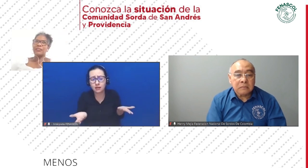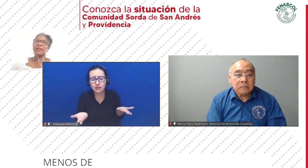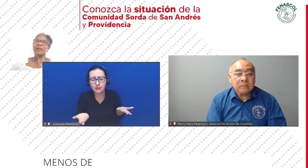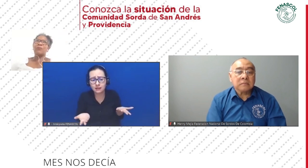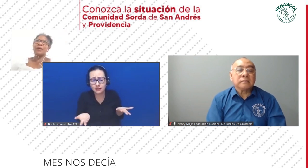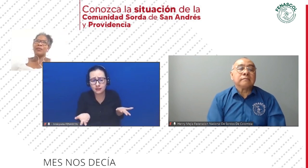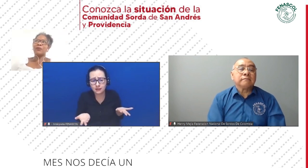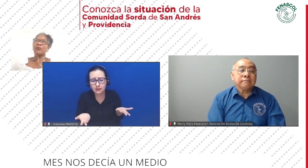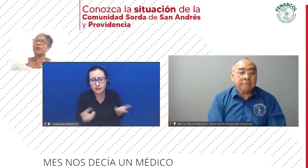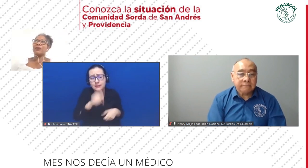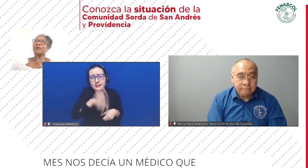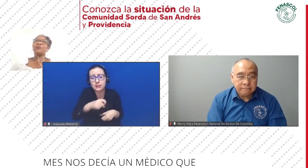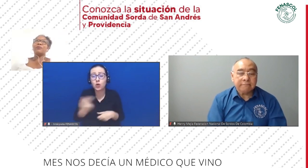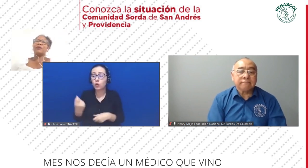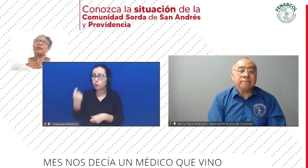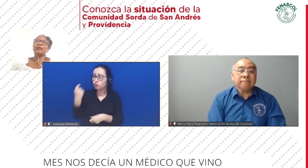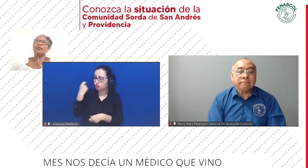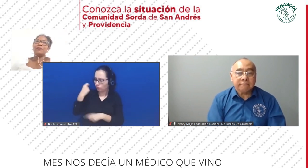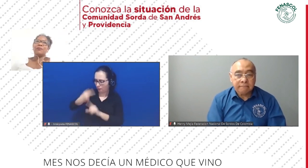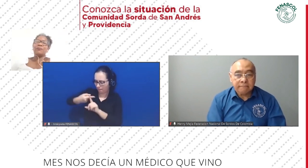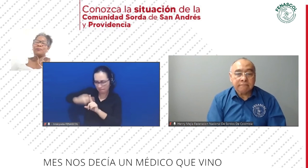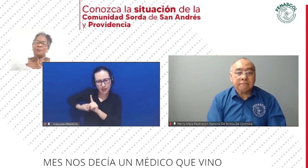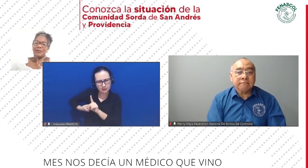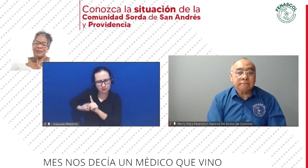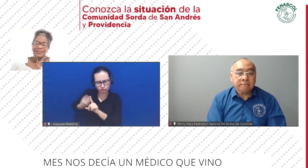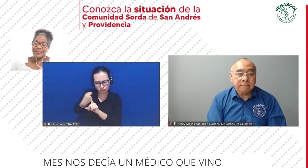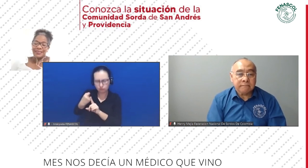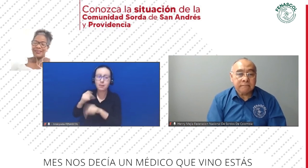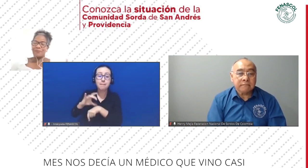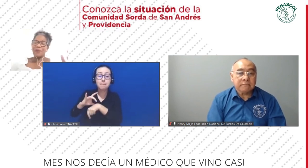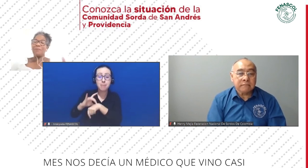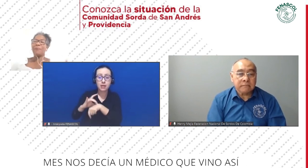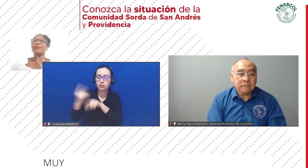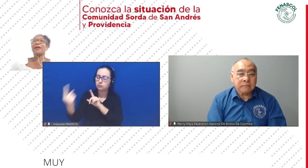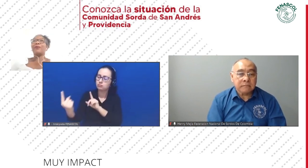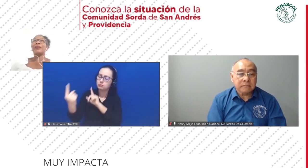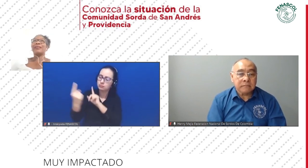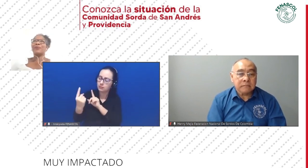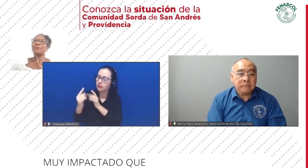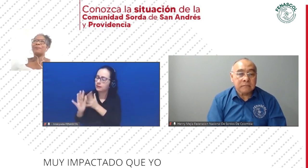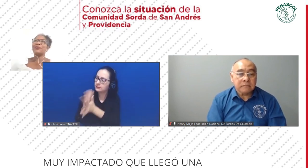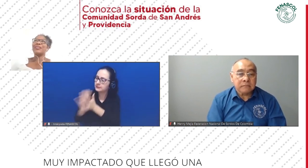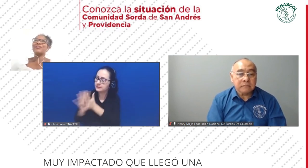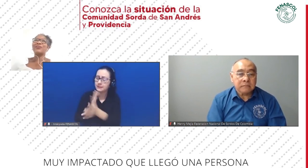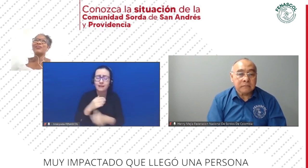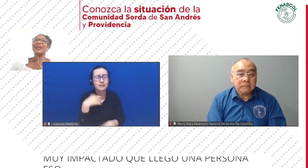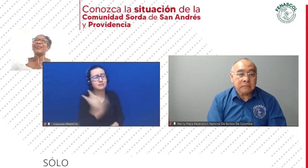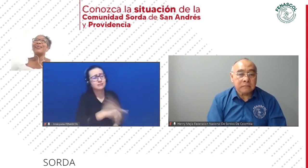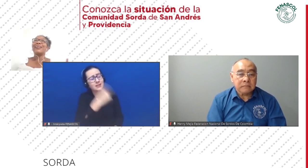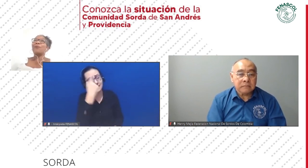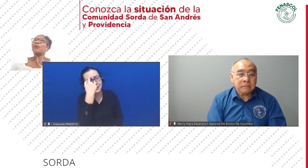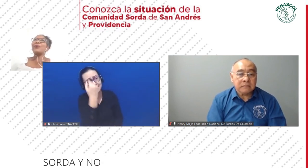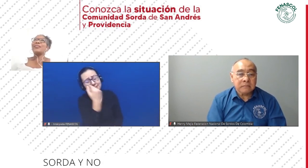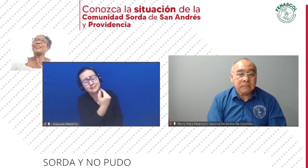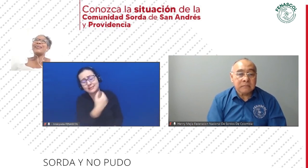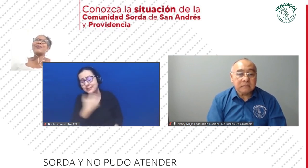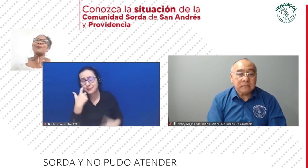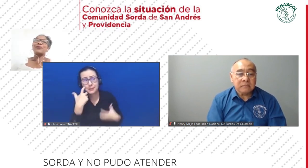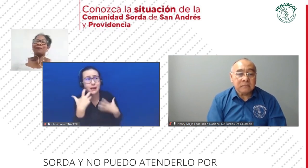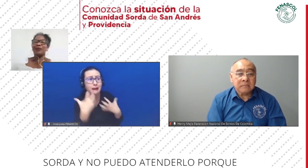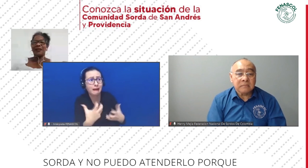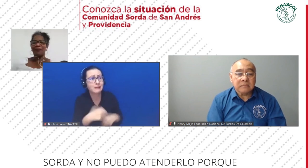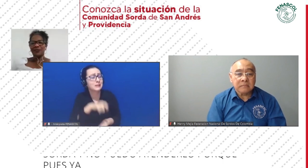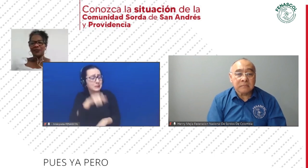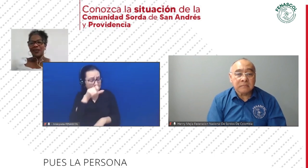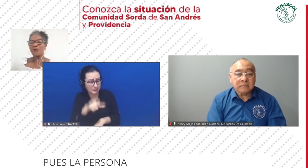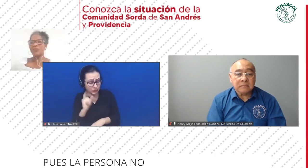nos decía un médico que vino está así muy impactado que llegó una persona sorda y no pudo atenderlo